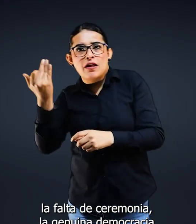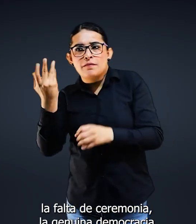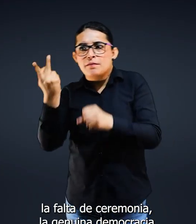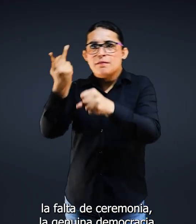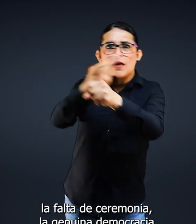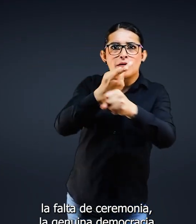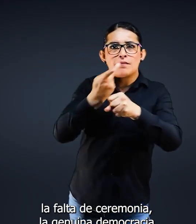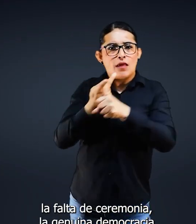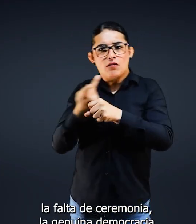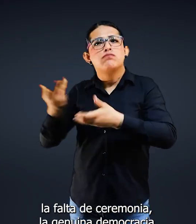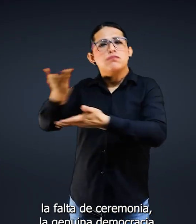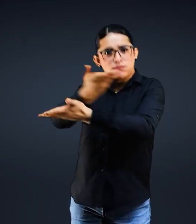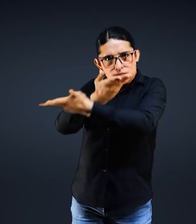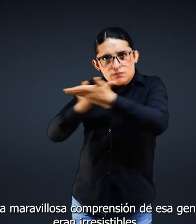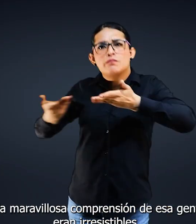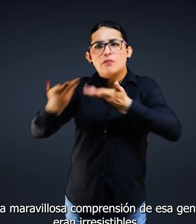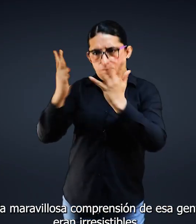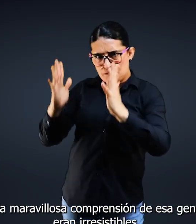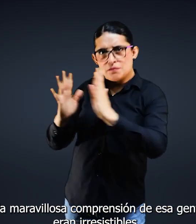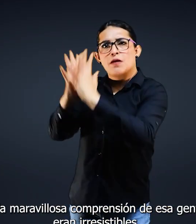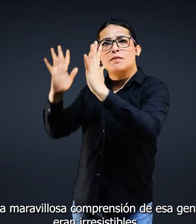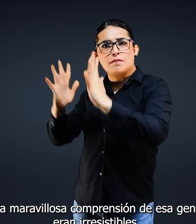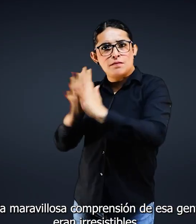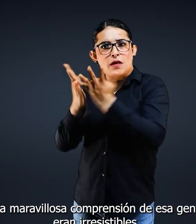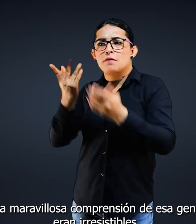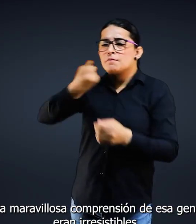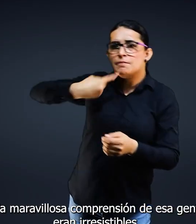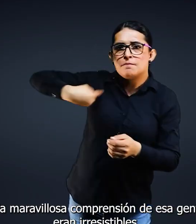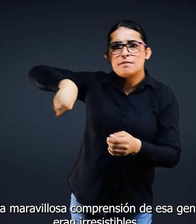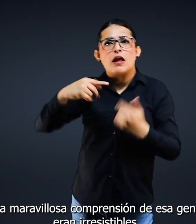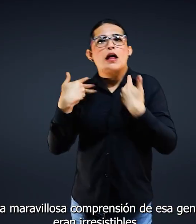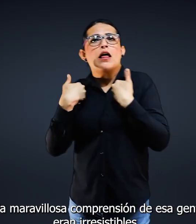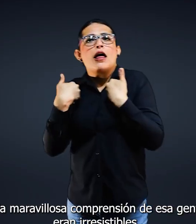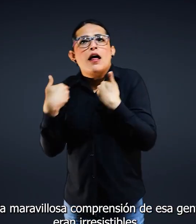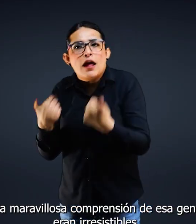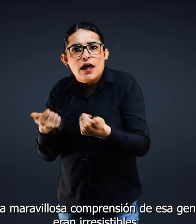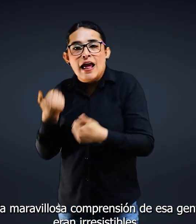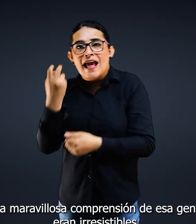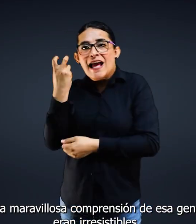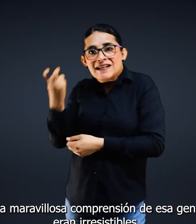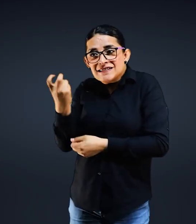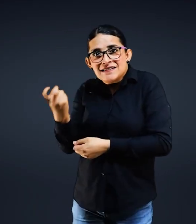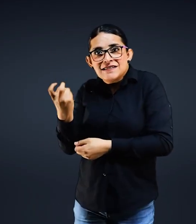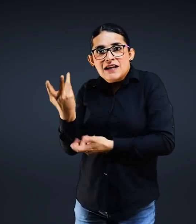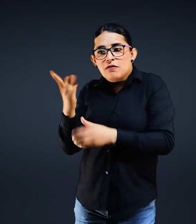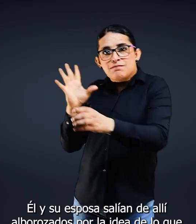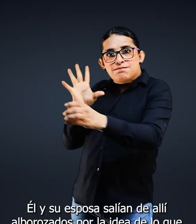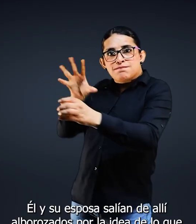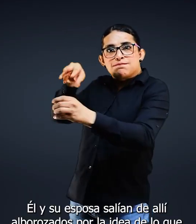la genuina democracia y la maravillosa comprensión de esa gente eran irresistibles. Él y su